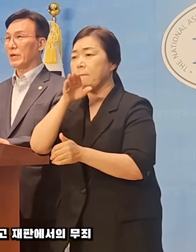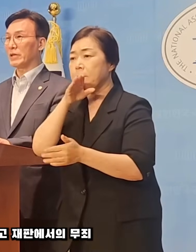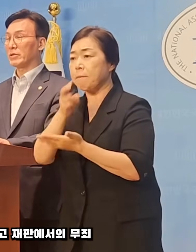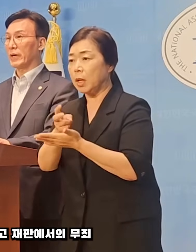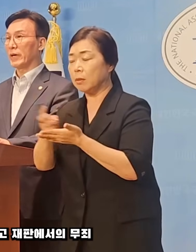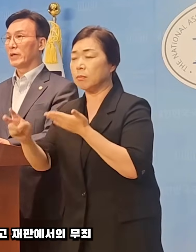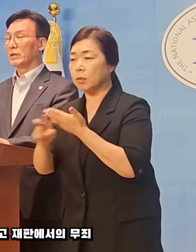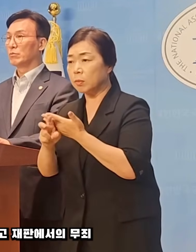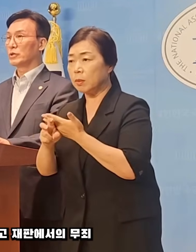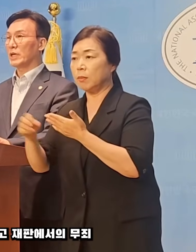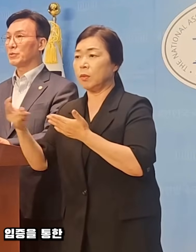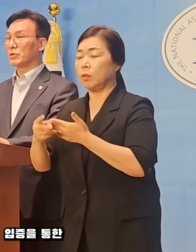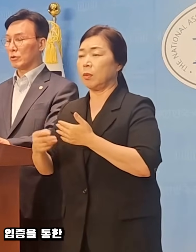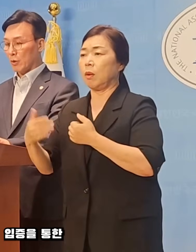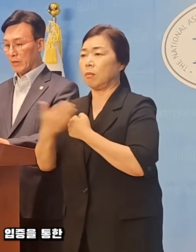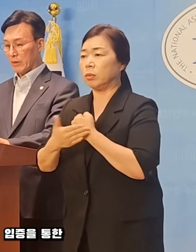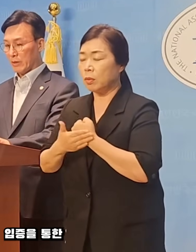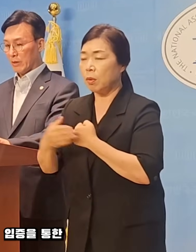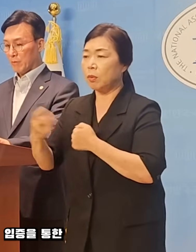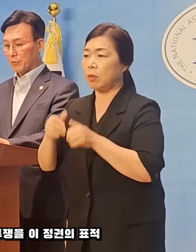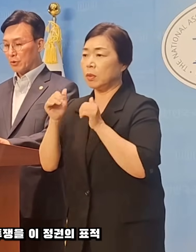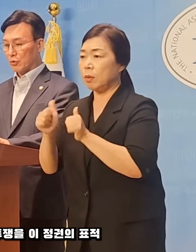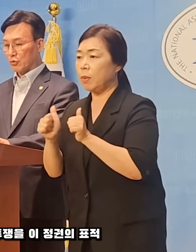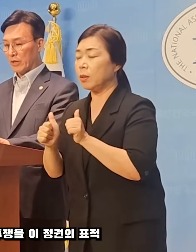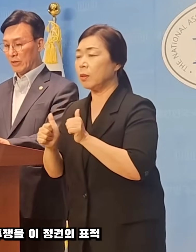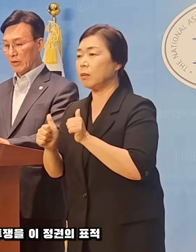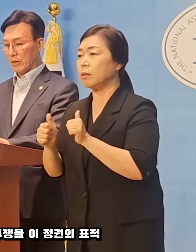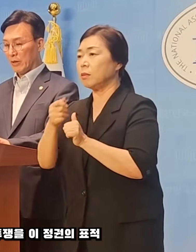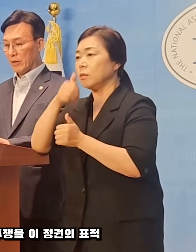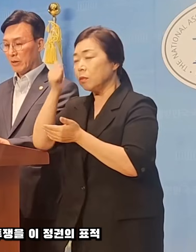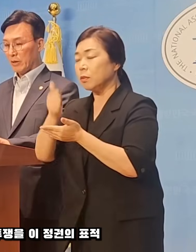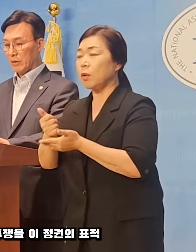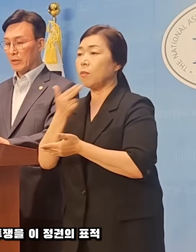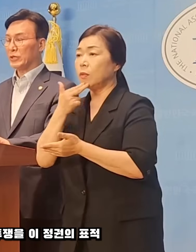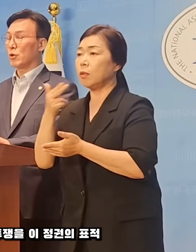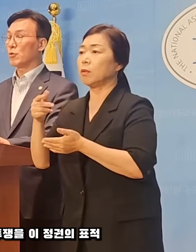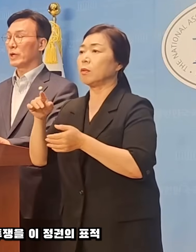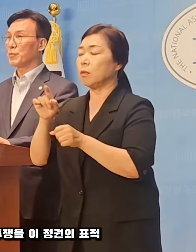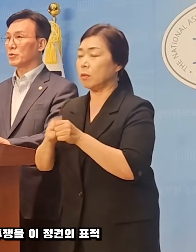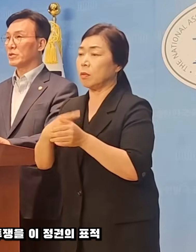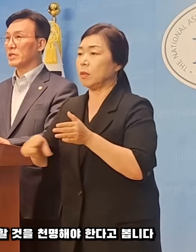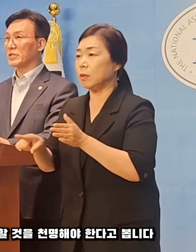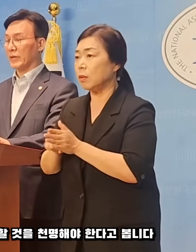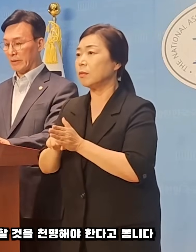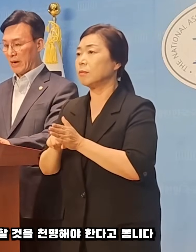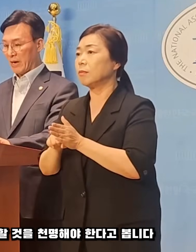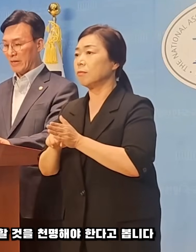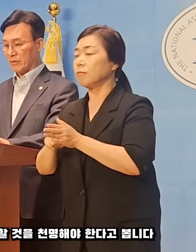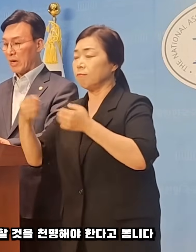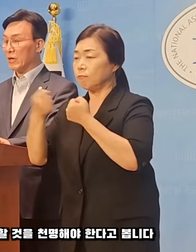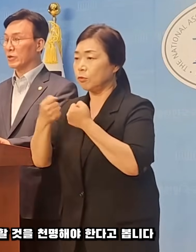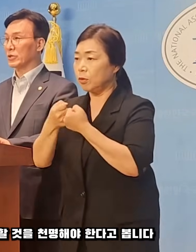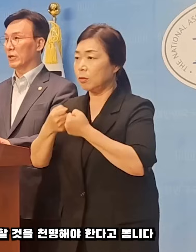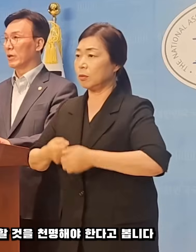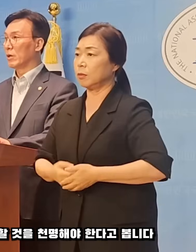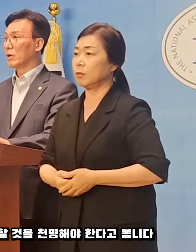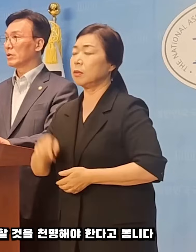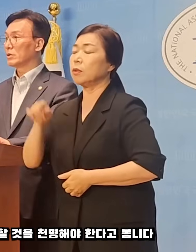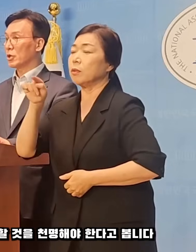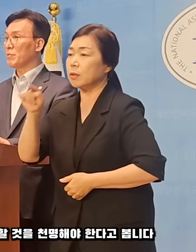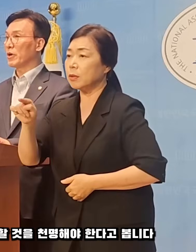그리고 재판에서의 무죄 입증을 통한 법정 투쟁을 이 정권의 표적 사정에 대항해서 할